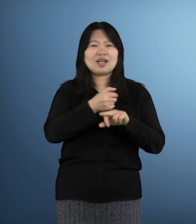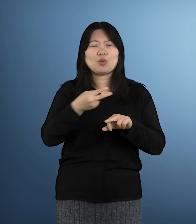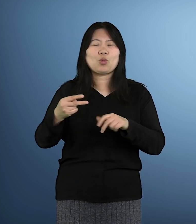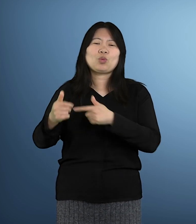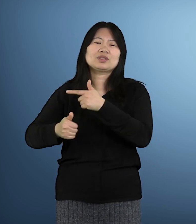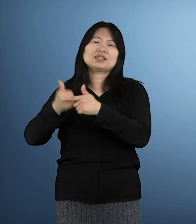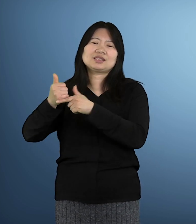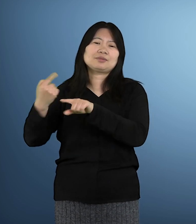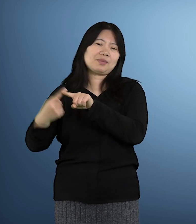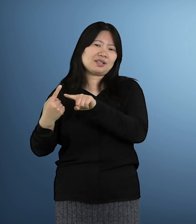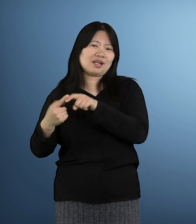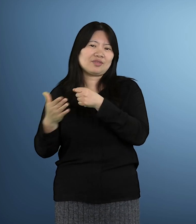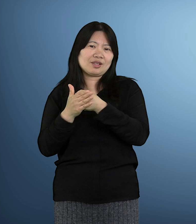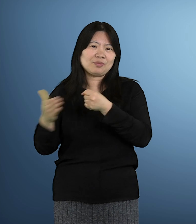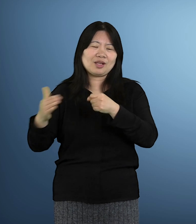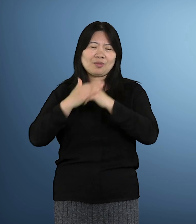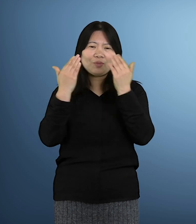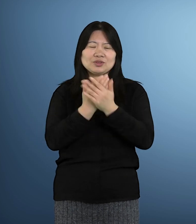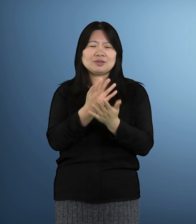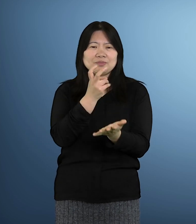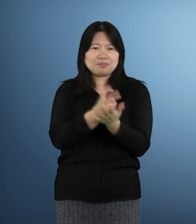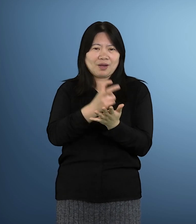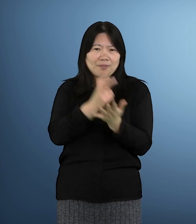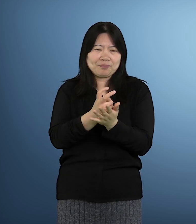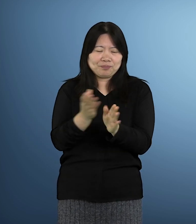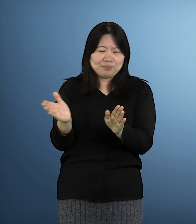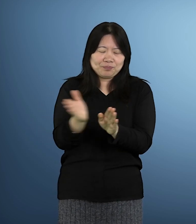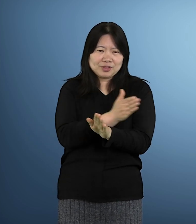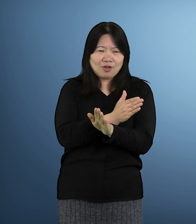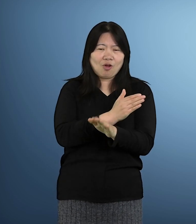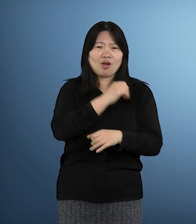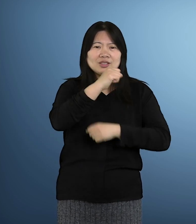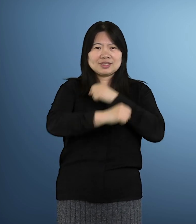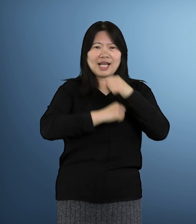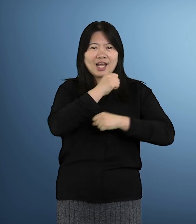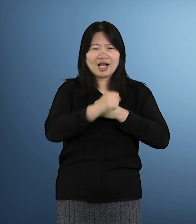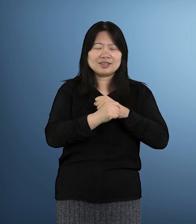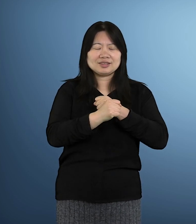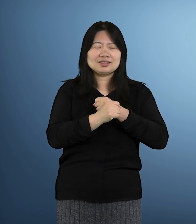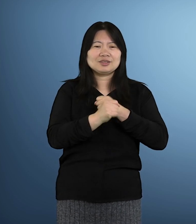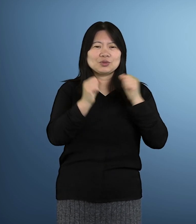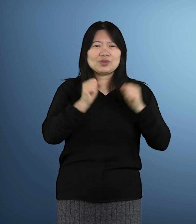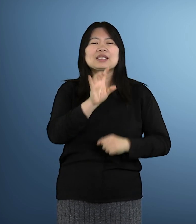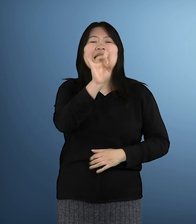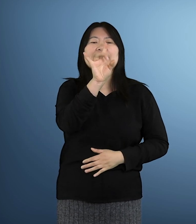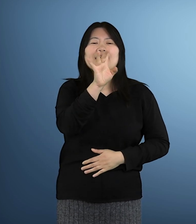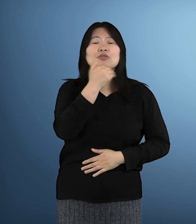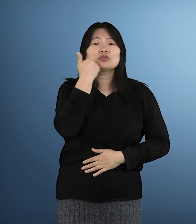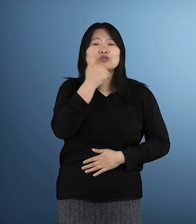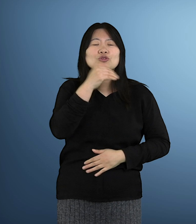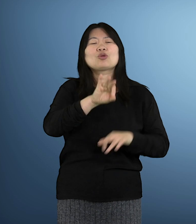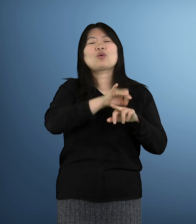신이에요. 그래서 모든 법률로부터 자유하는 존재였어요.